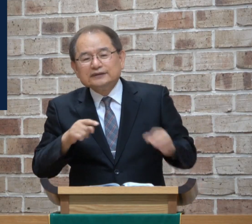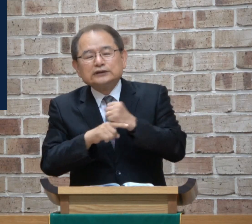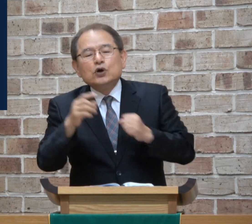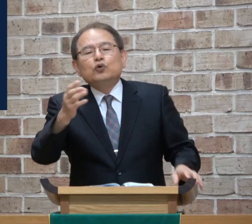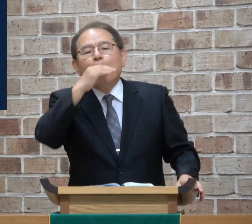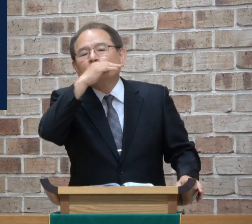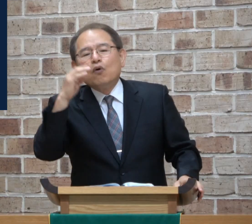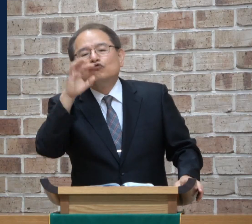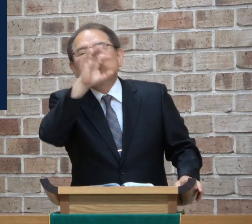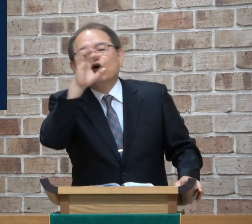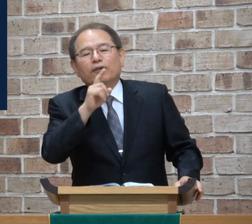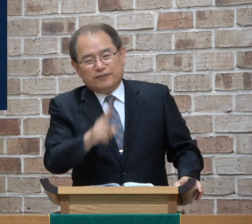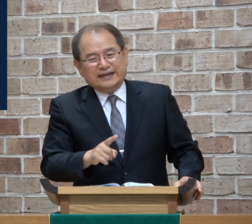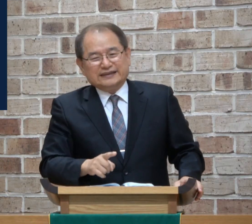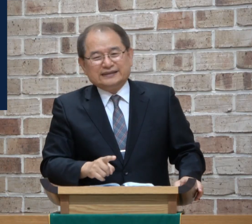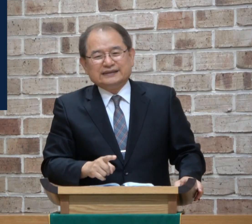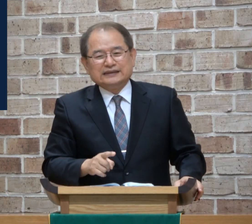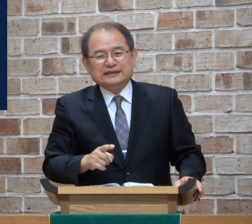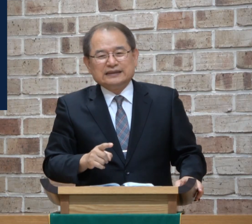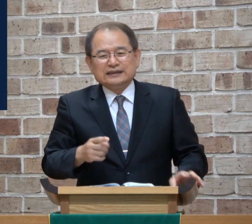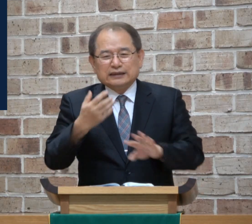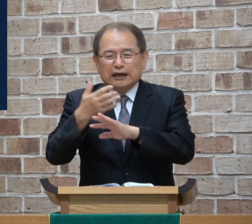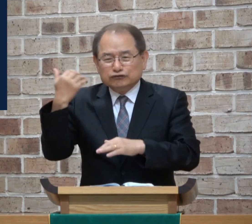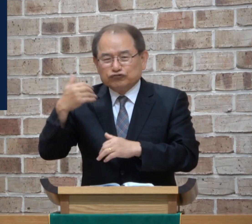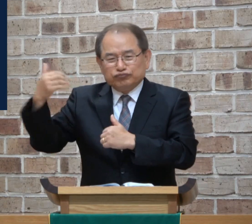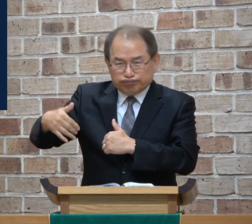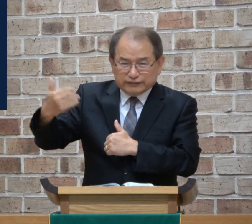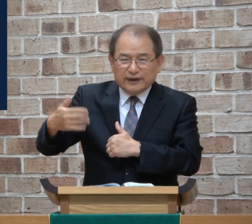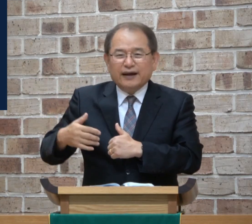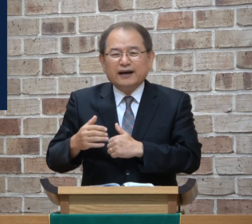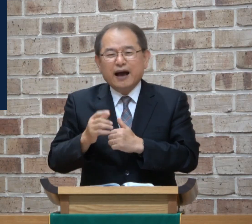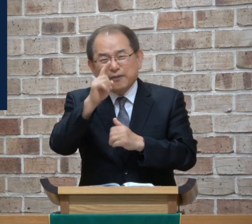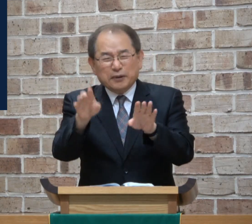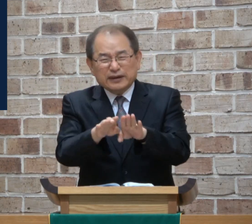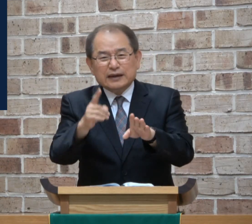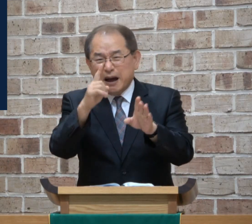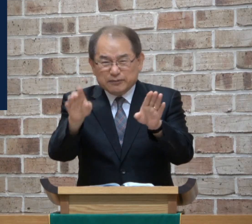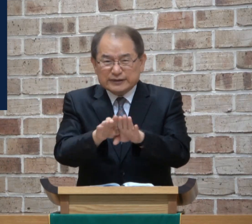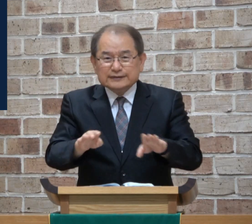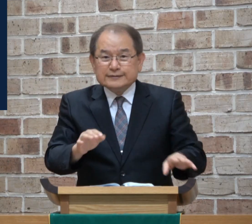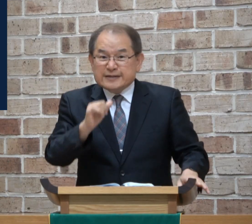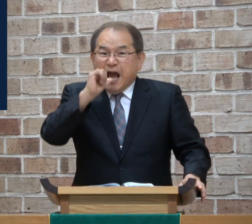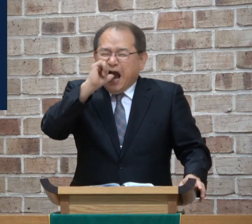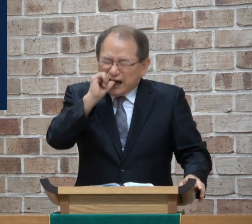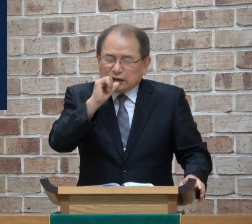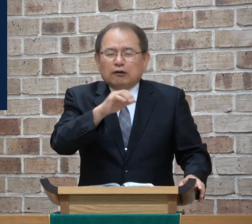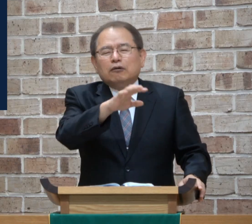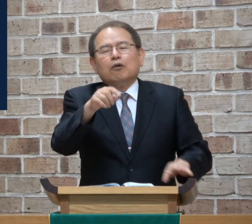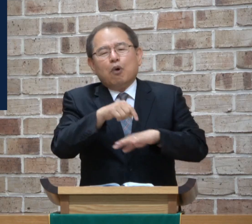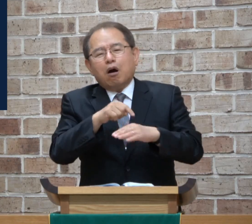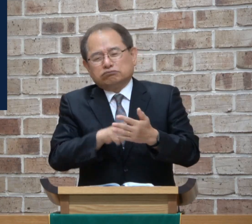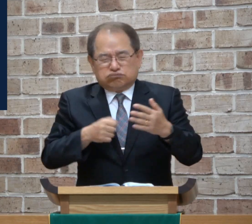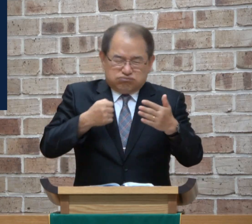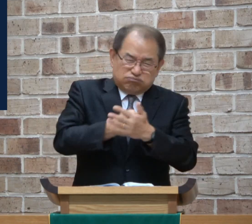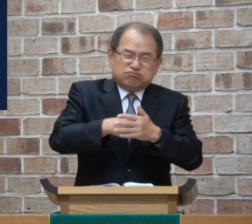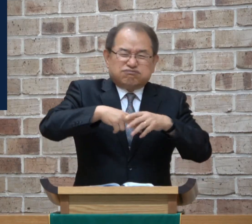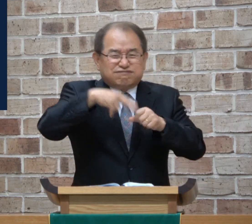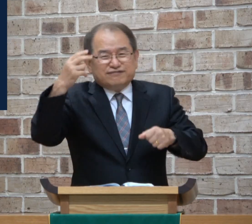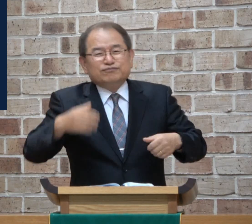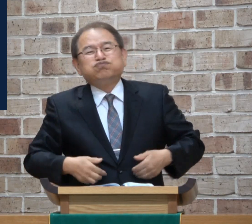새기시기 바랍니다. 그것 또한 경건의 훈련에 속합니다. 나에게 어떤 사정이 생길 만한 이유가 있어도